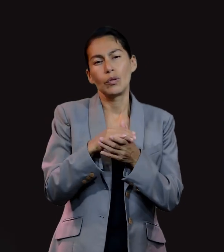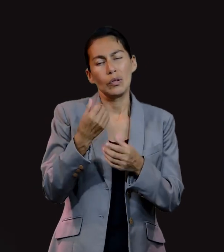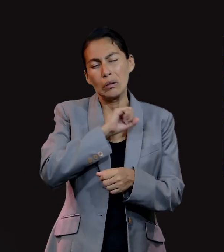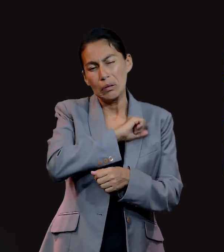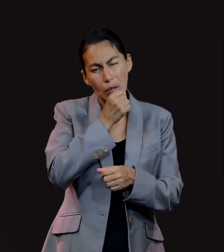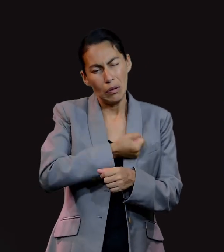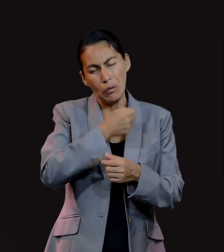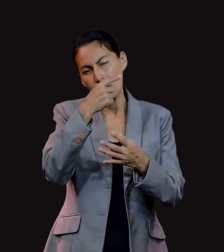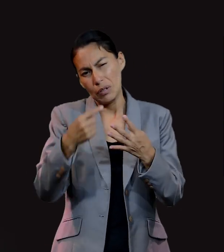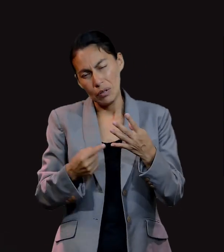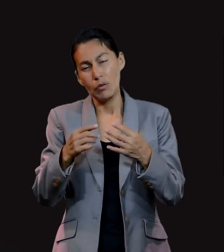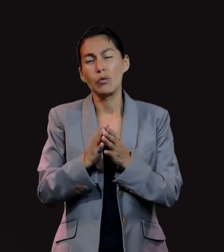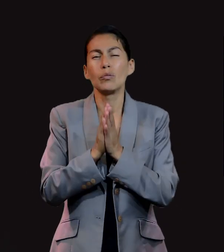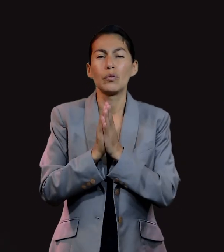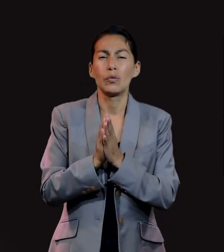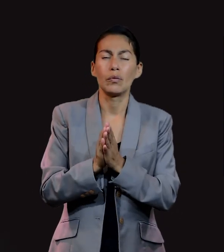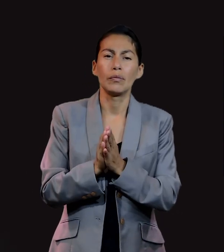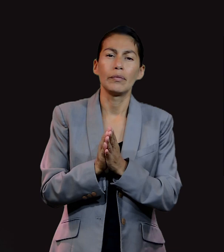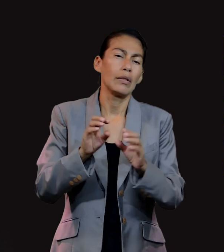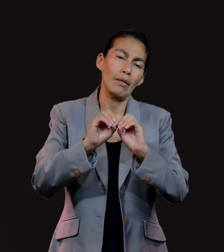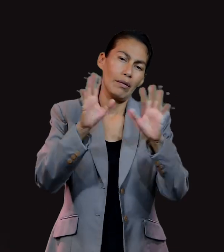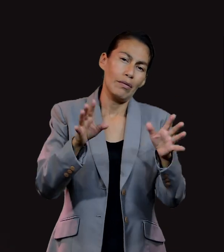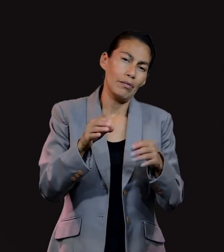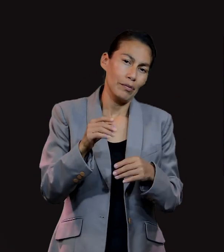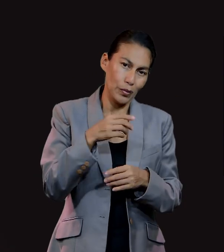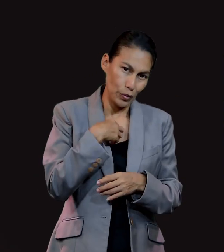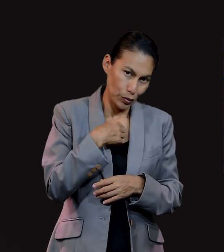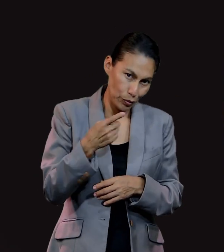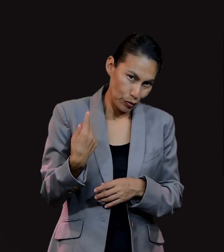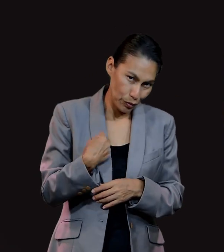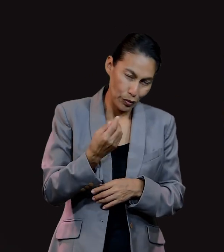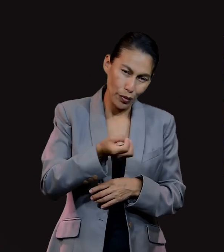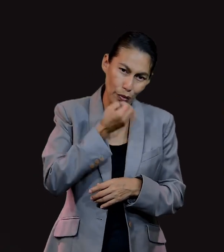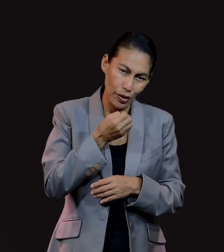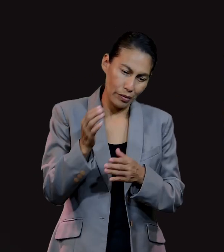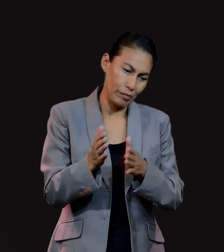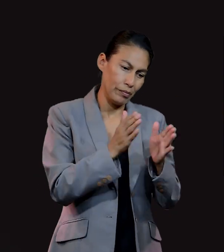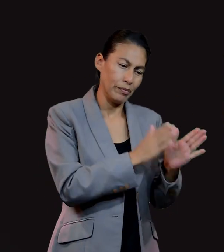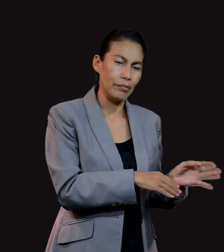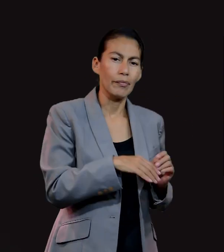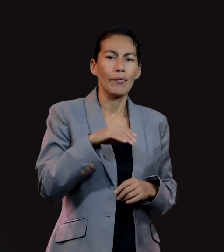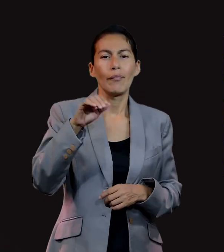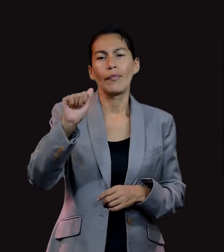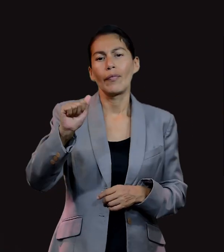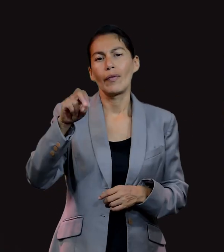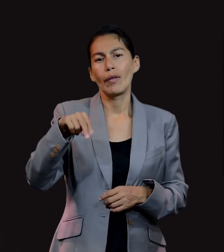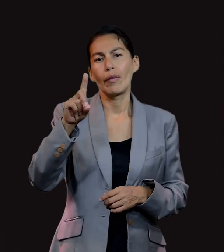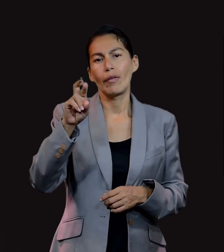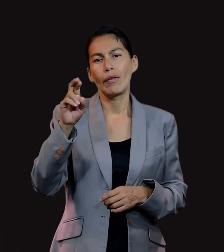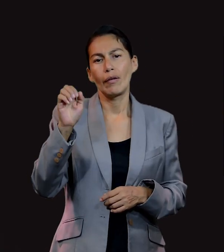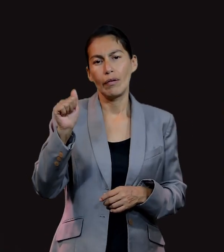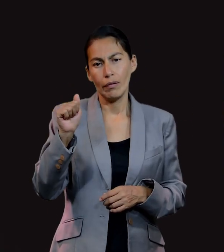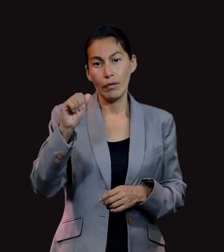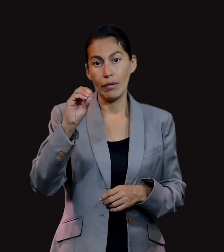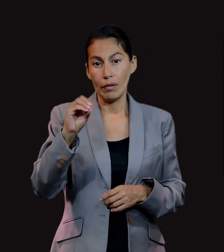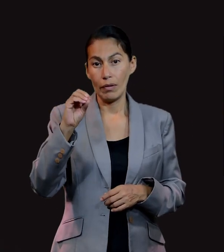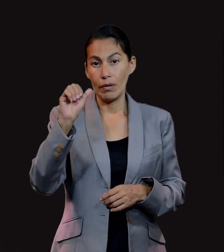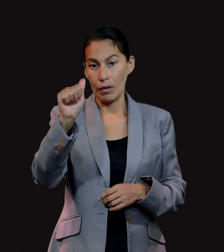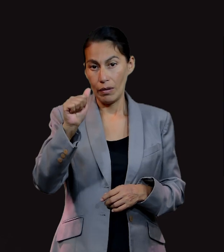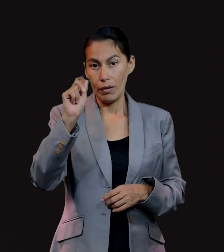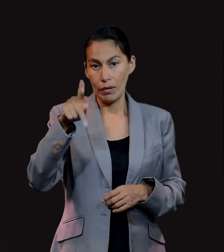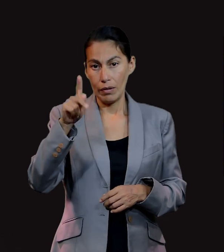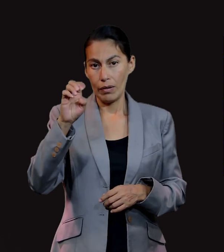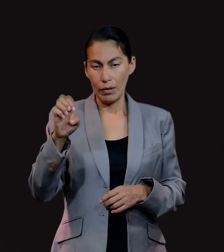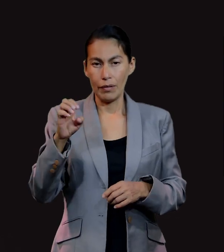cada uno de ellos María estaremos orando por esta petición Andrea ¿A qué? ¿A qué? Buenas noches Toda